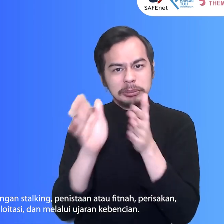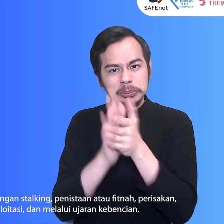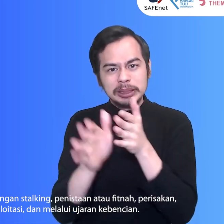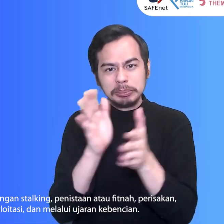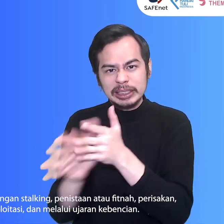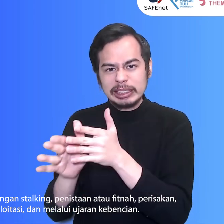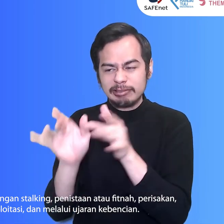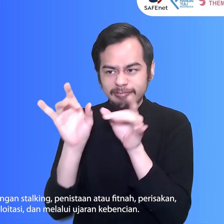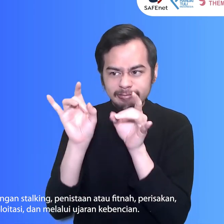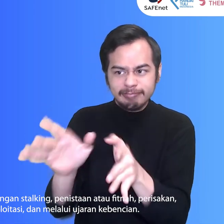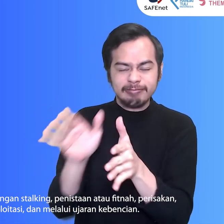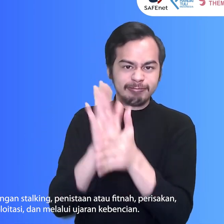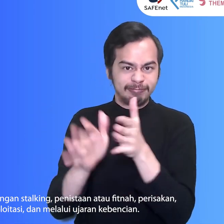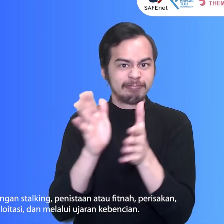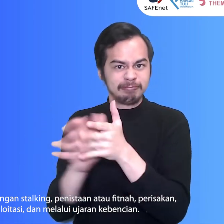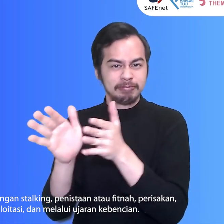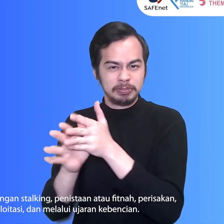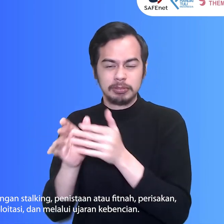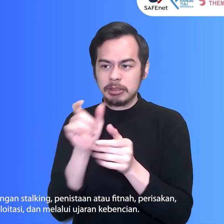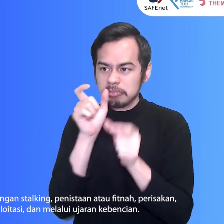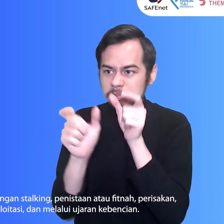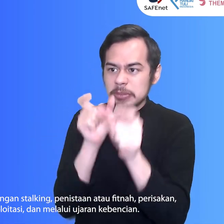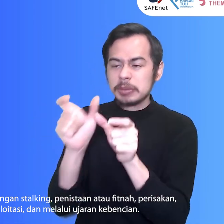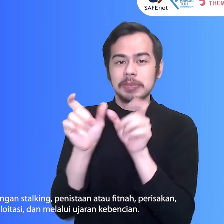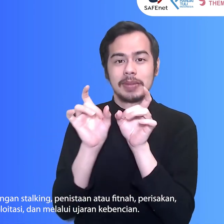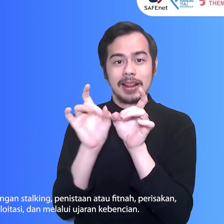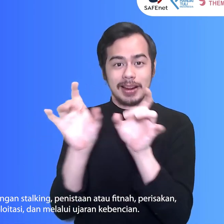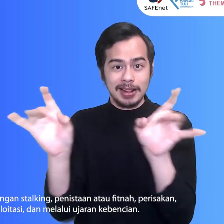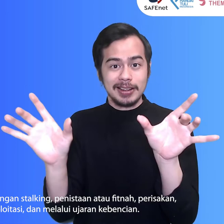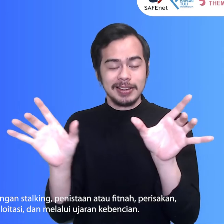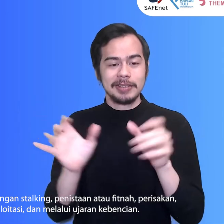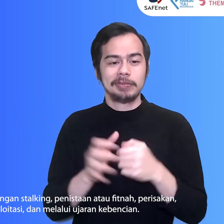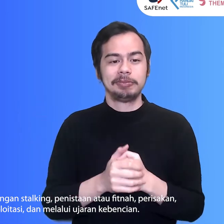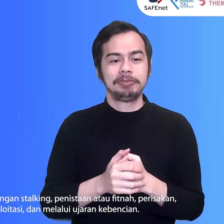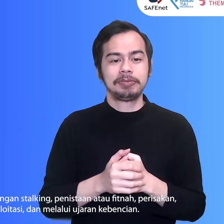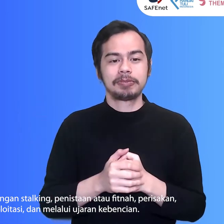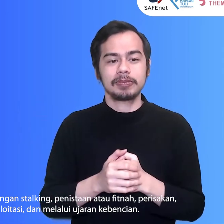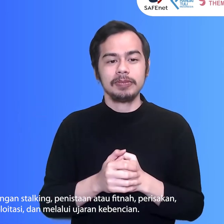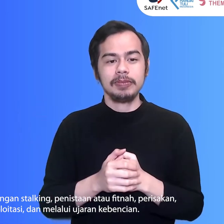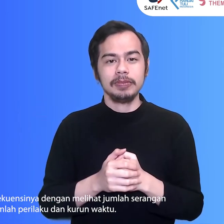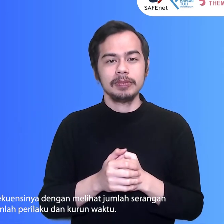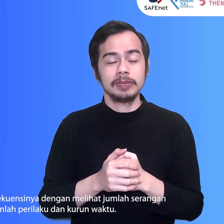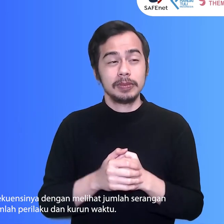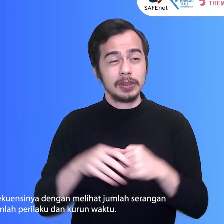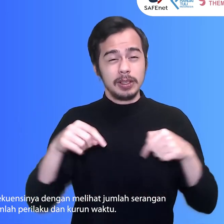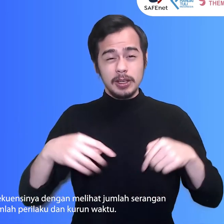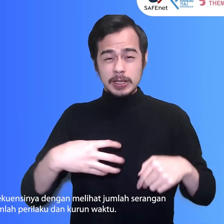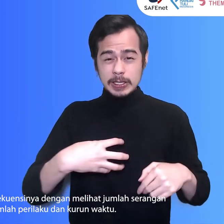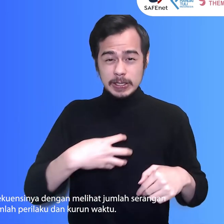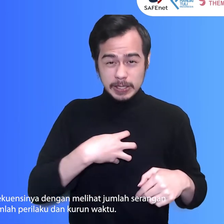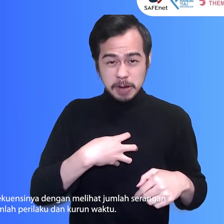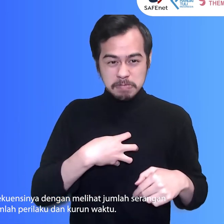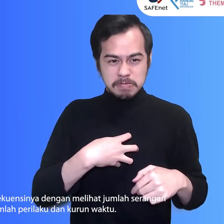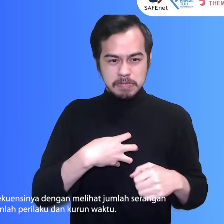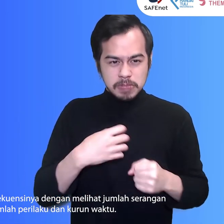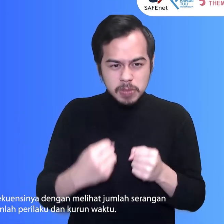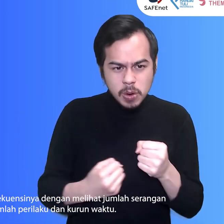Hai perilaku ini dapat dilihat dari frekuensinya dengan melihat jumlah serangan jumlah